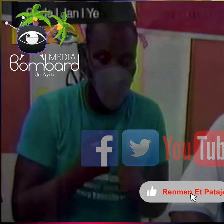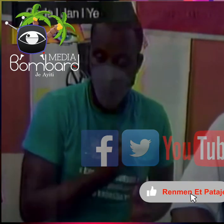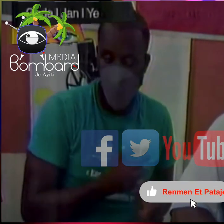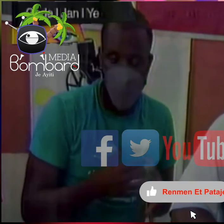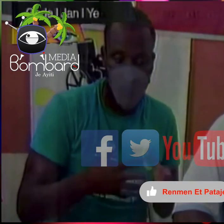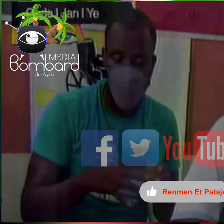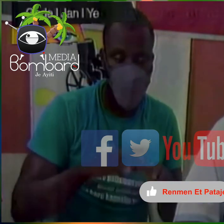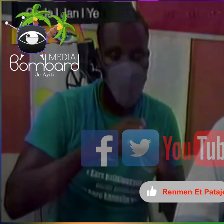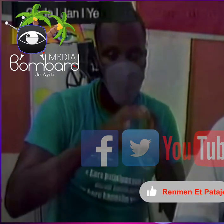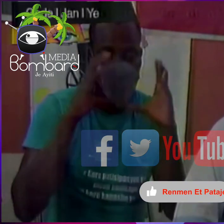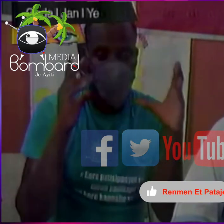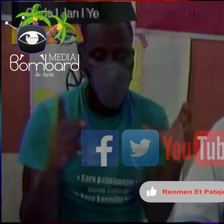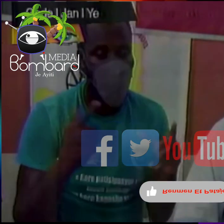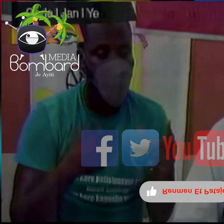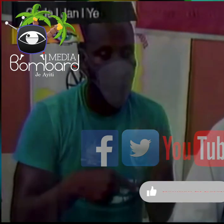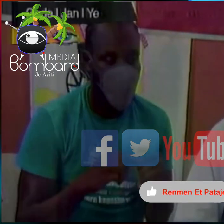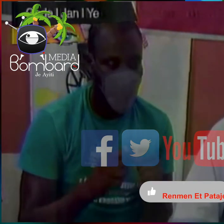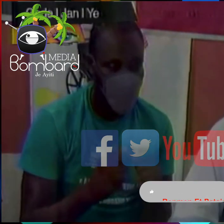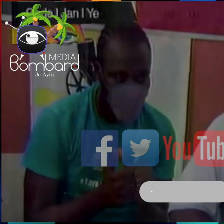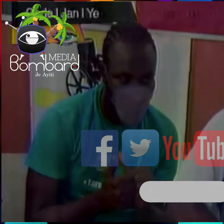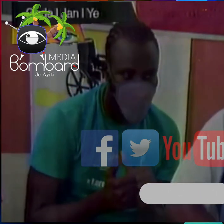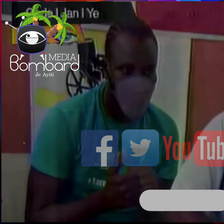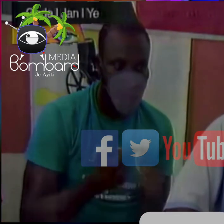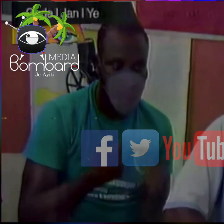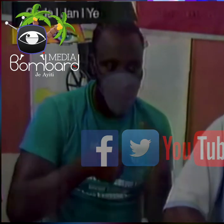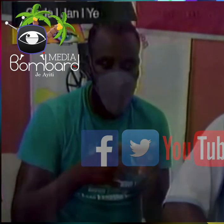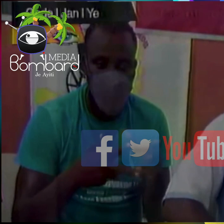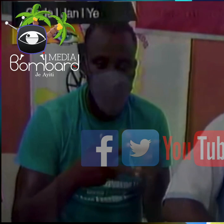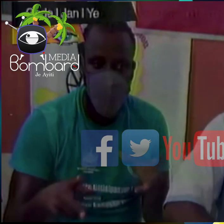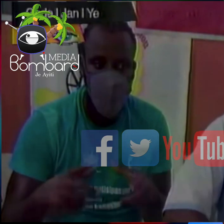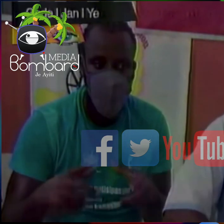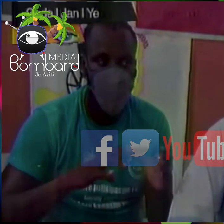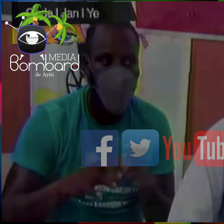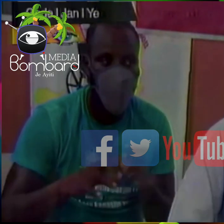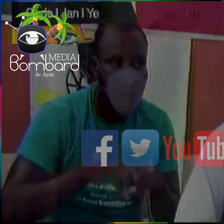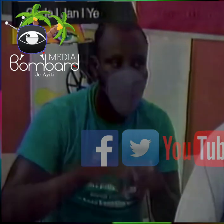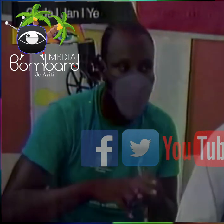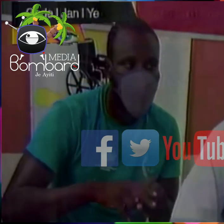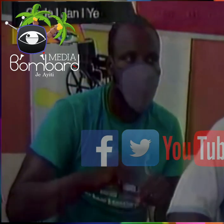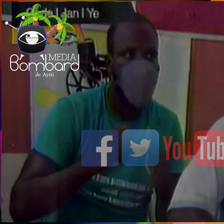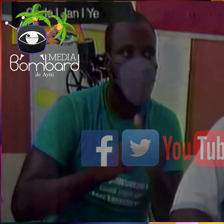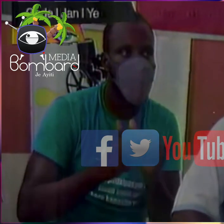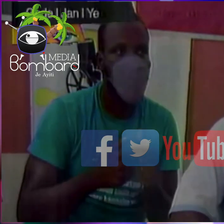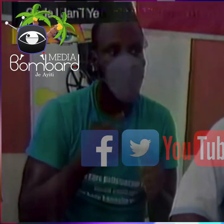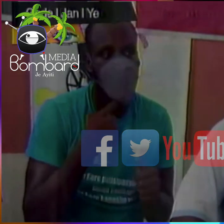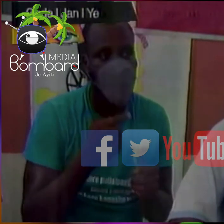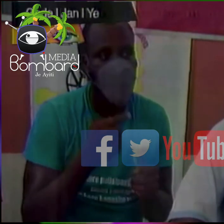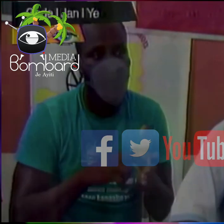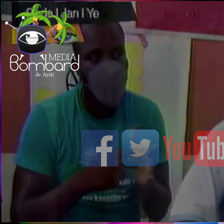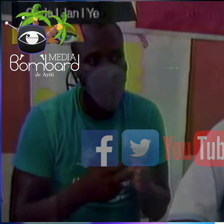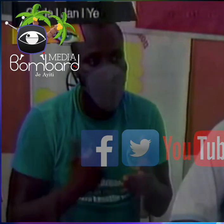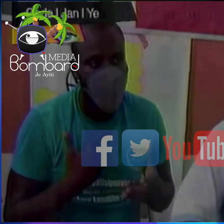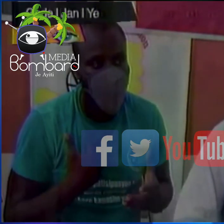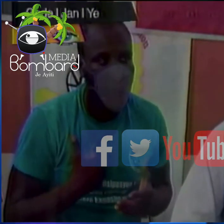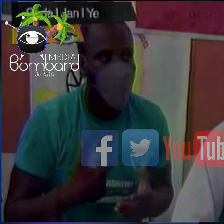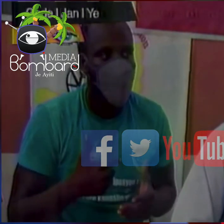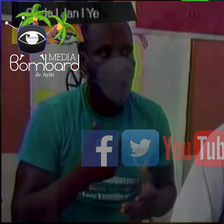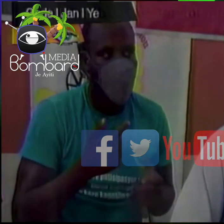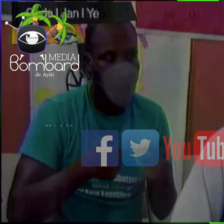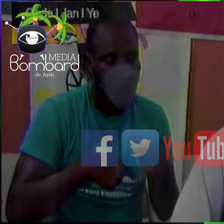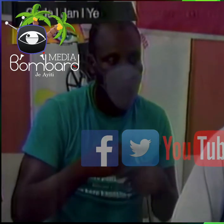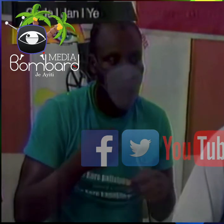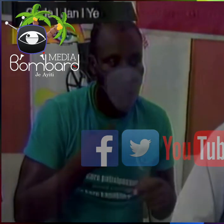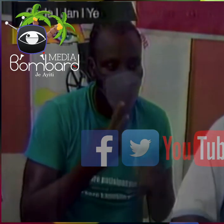Parce que chez qui est en pourri déjà, c'est un bon prix là. Mais c'est là que ça a venti de l'eau. Nous venti de l'eau, ça a un petit commerce alimentaire que